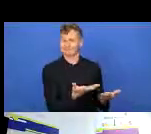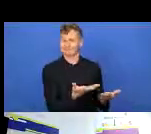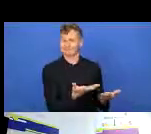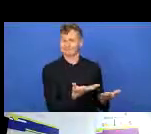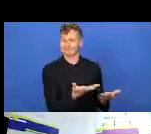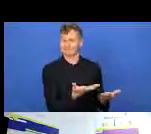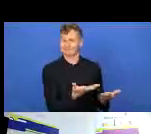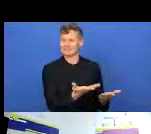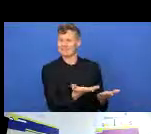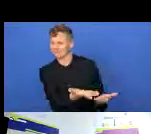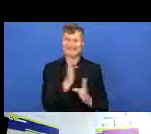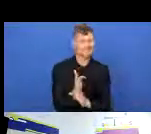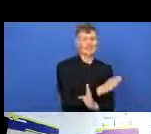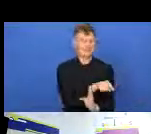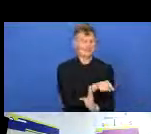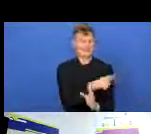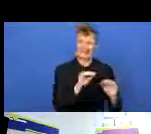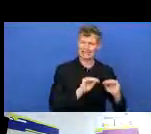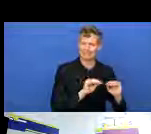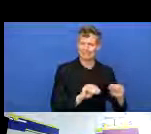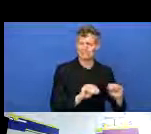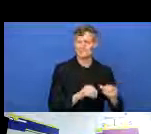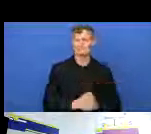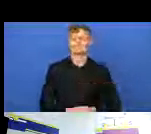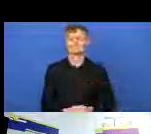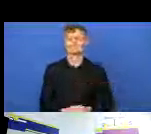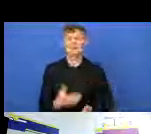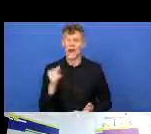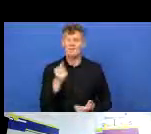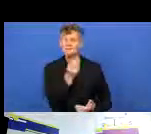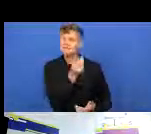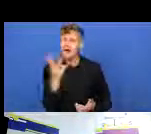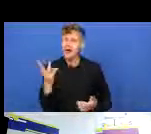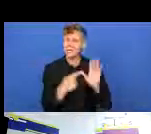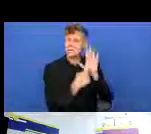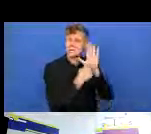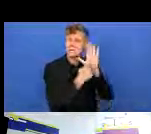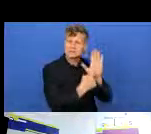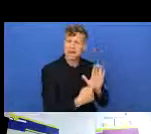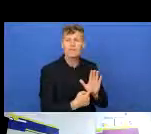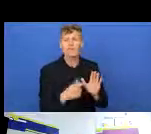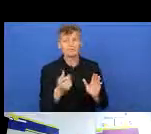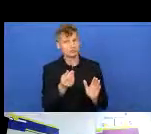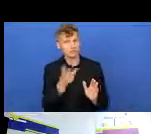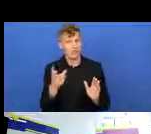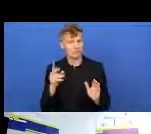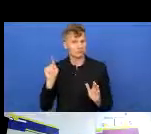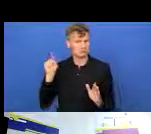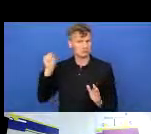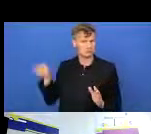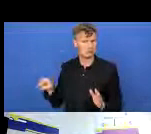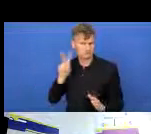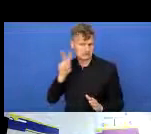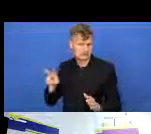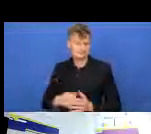vous pourrez voir identifiés en bas des messages clés de cette présentation. La réussite